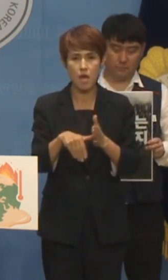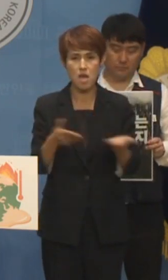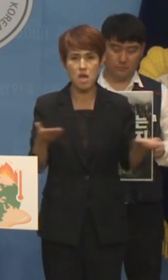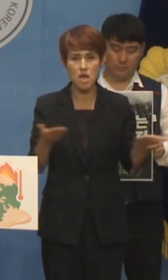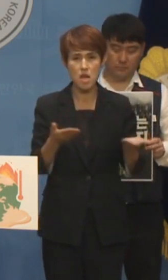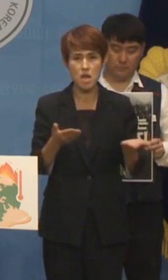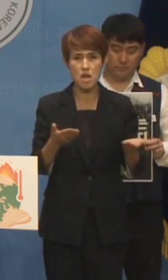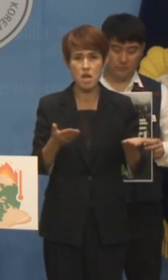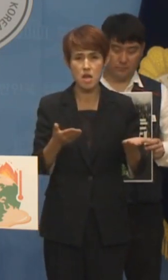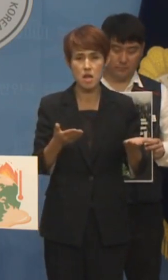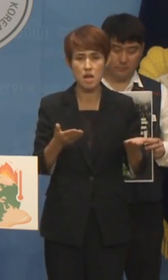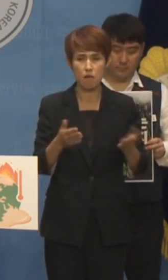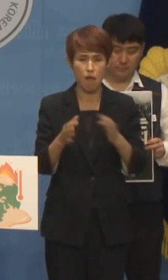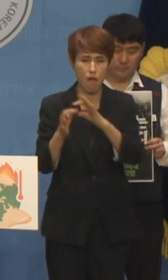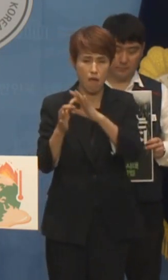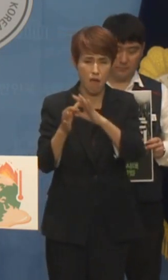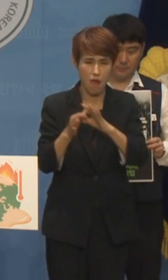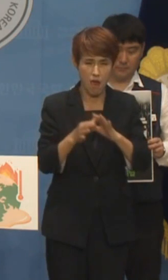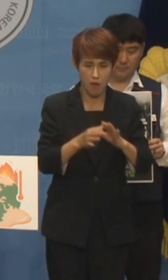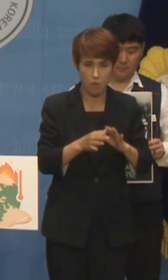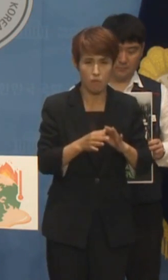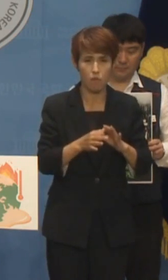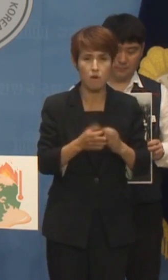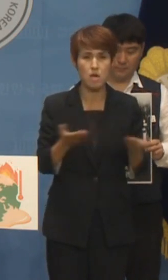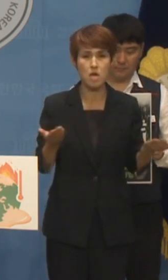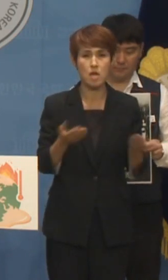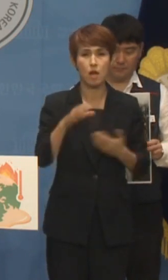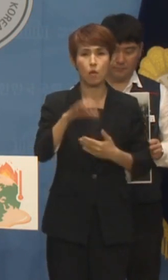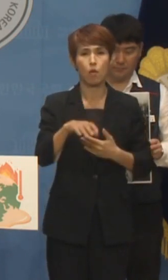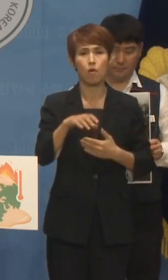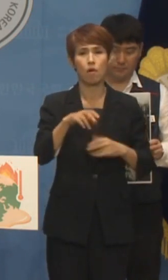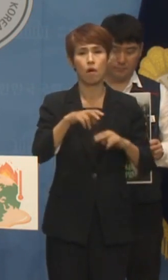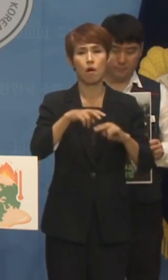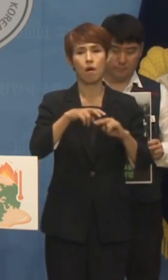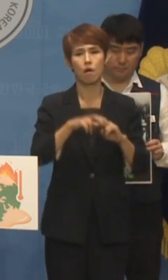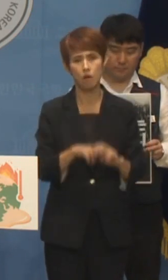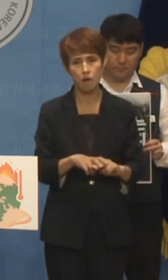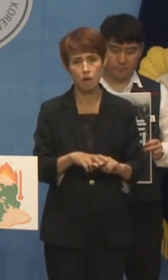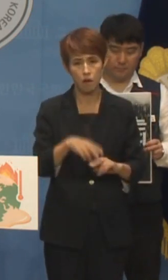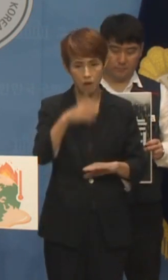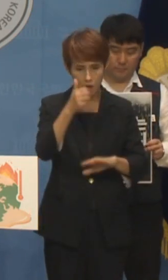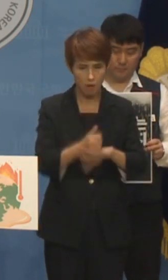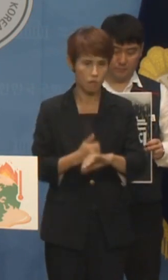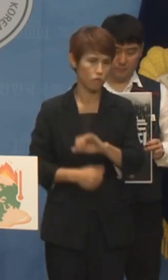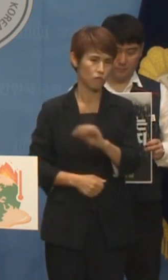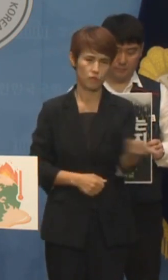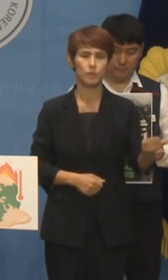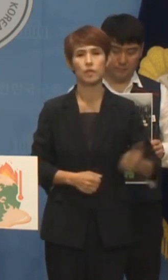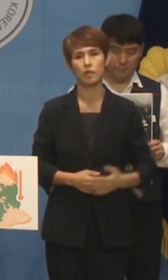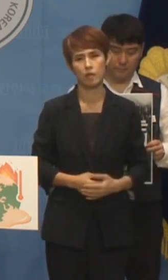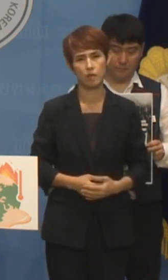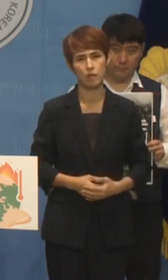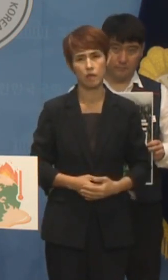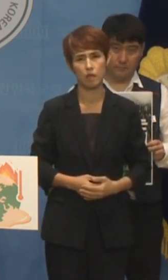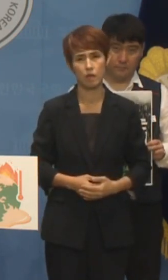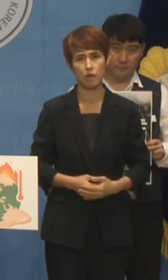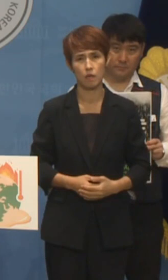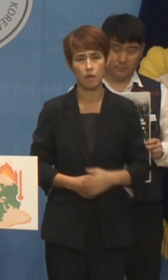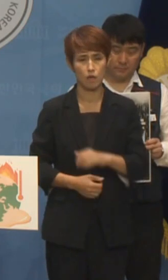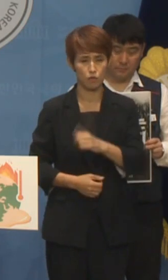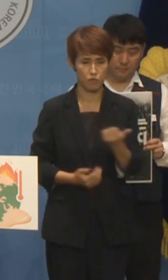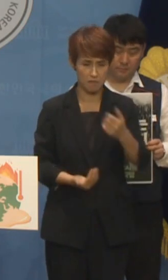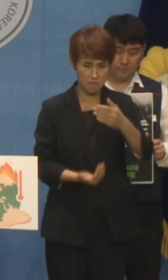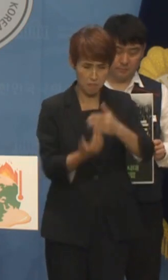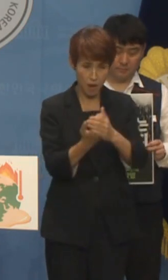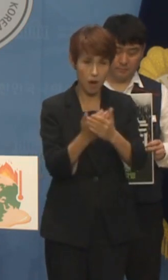중단하지 못한 동료가 자신의 작업장에 주저앉은 채 우리 곁을 떠났습니다. 사망 사고가 있은 지